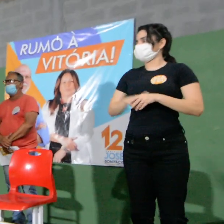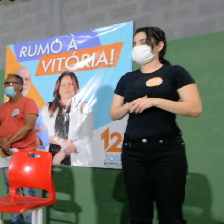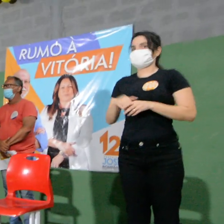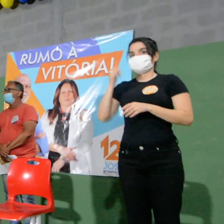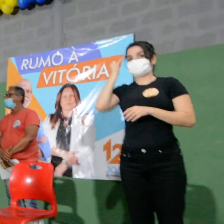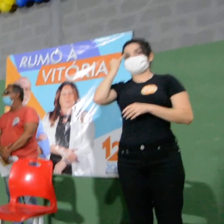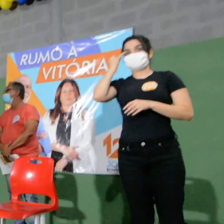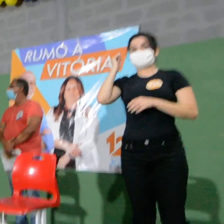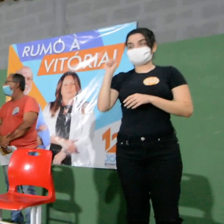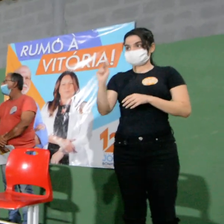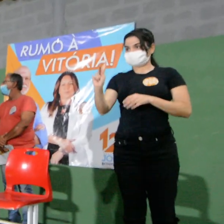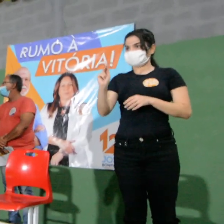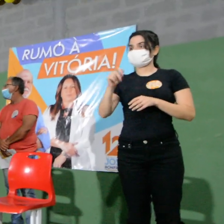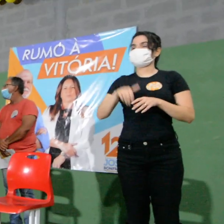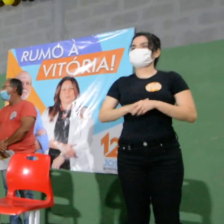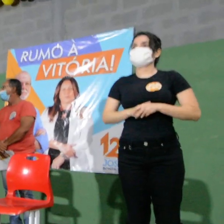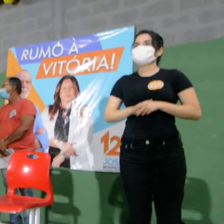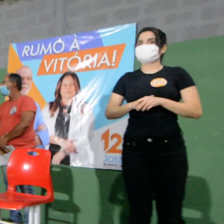Amém?